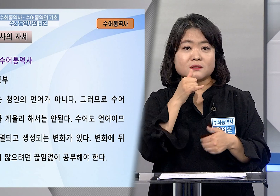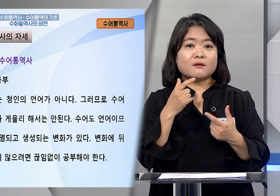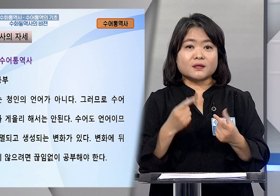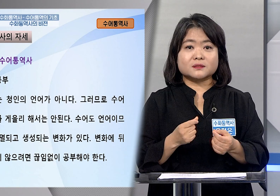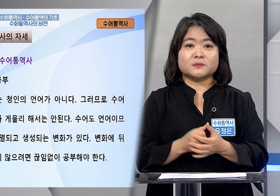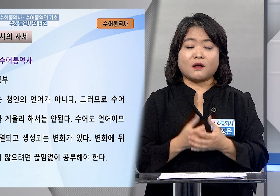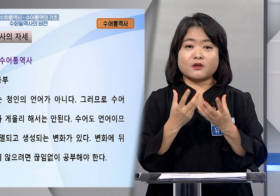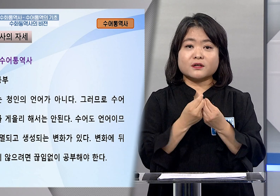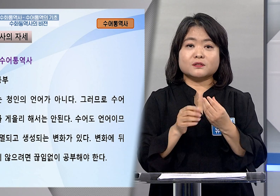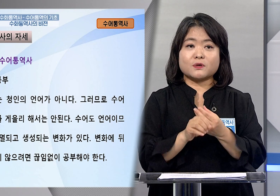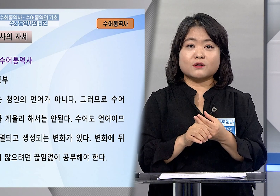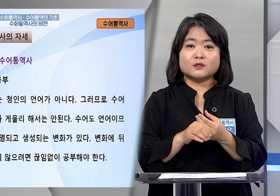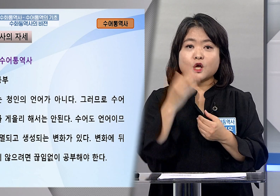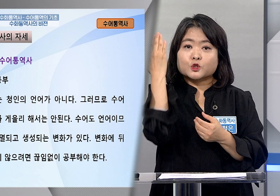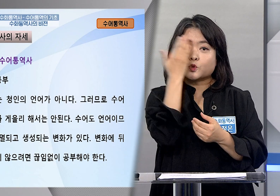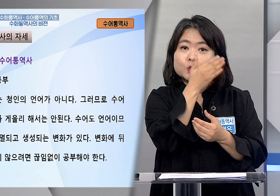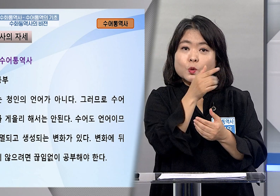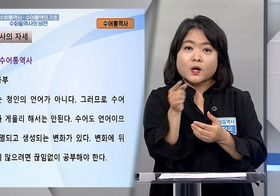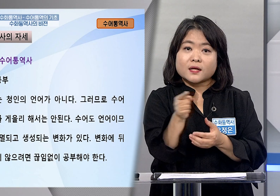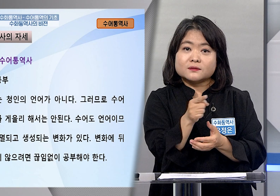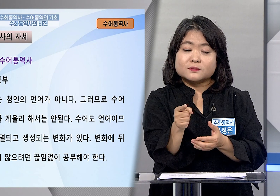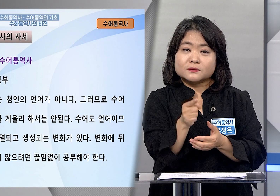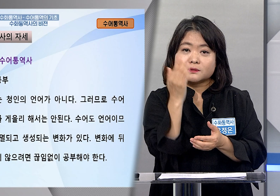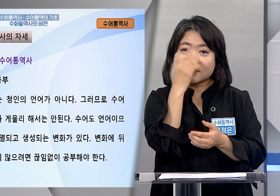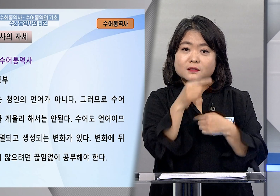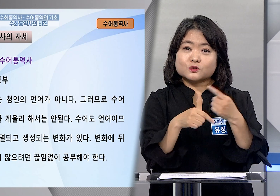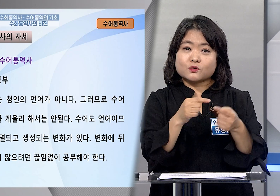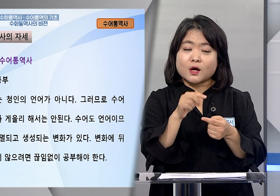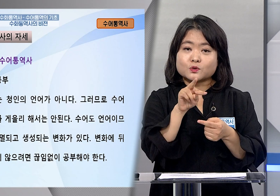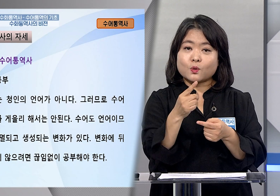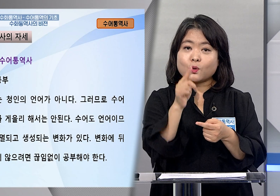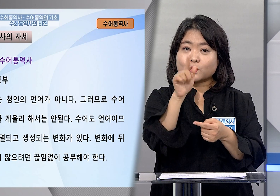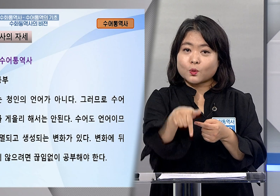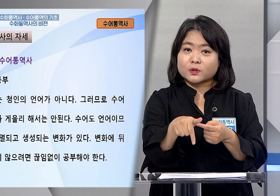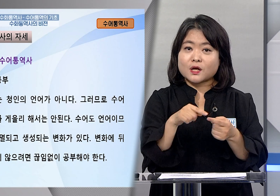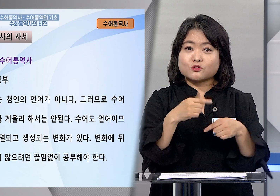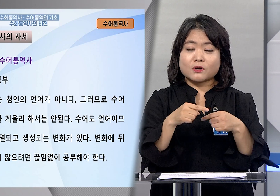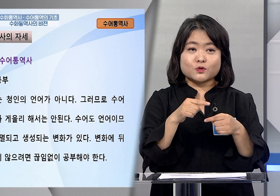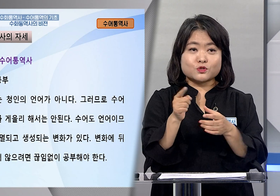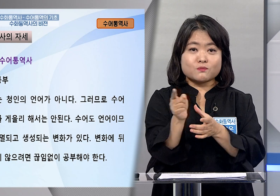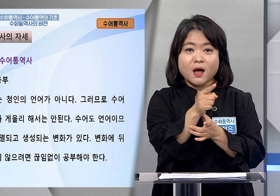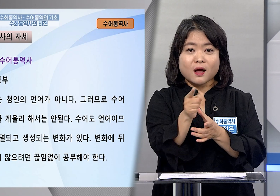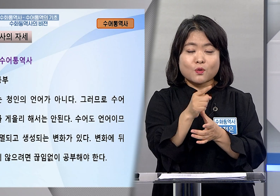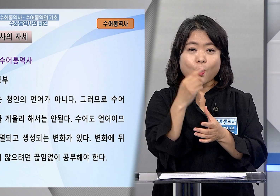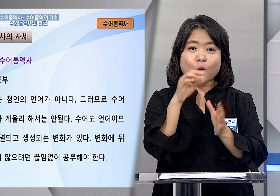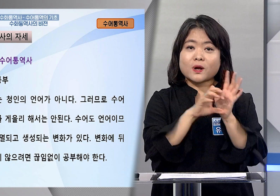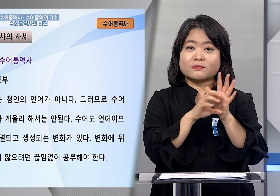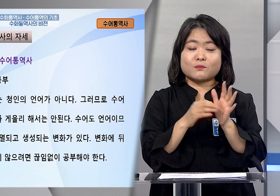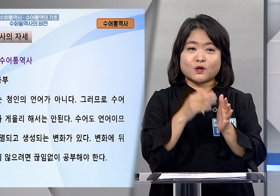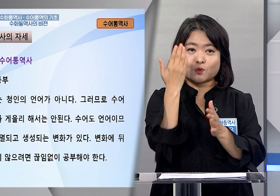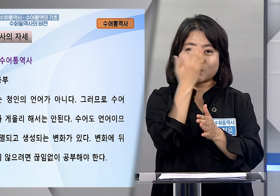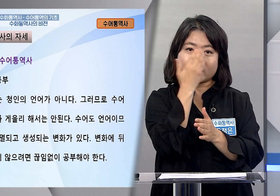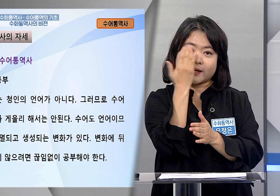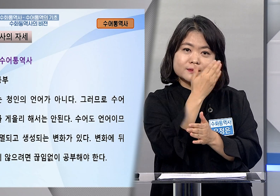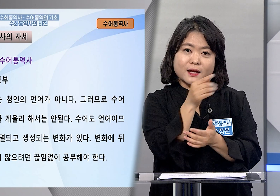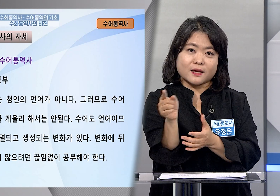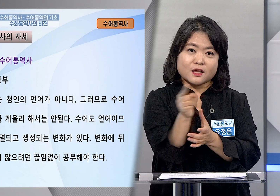것 같습니다. 예를 들면 소독하는 수화, 소독이라는 수화 요즘 막 코로나 때문에 소독 깨끗하게